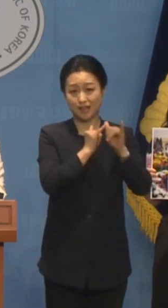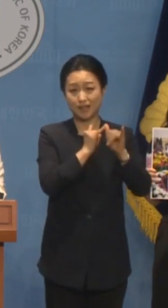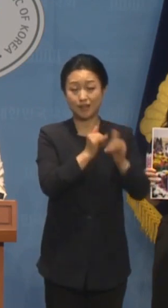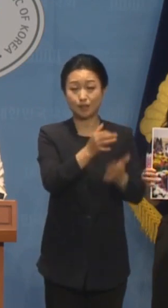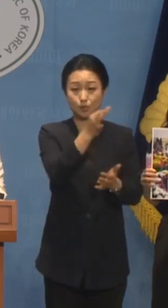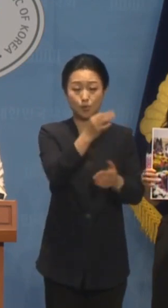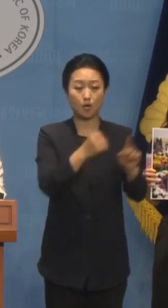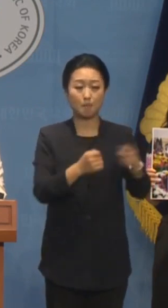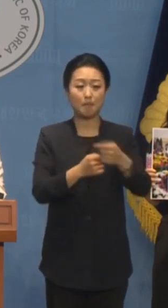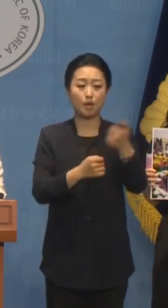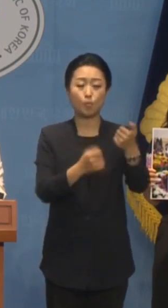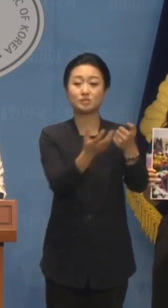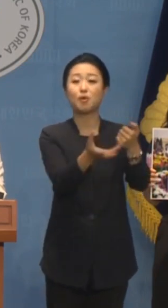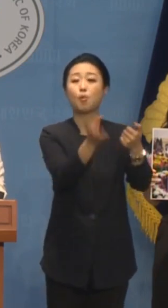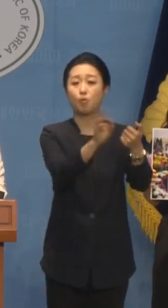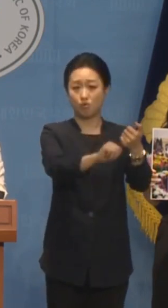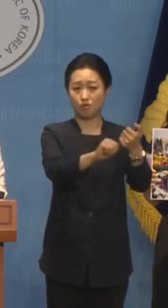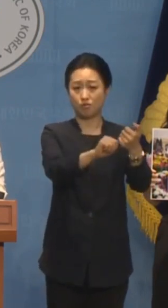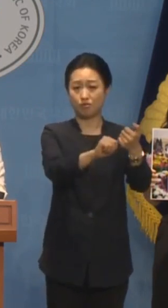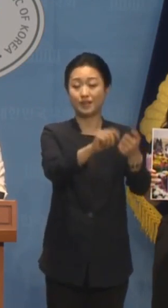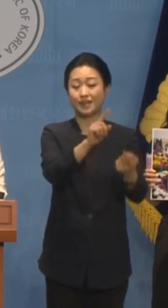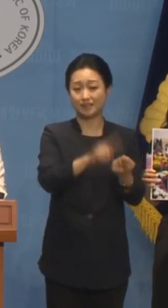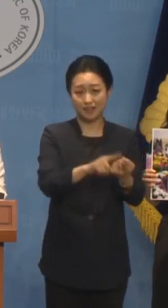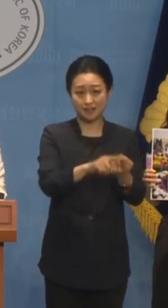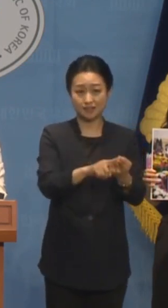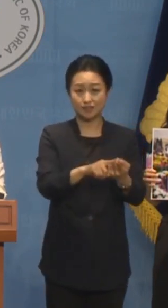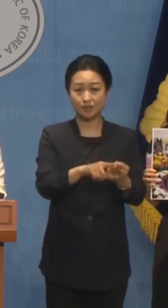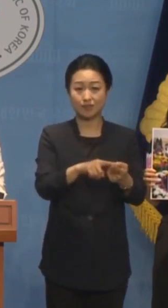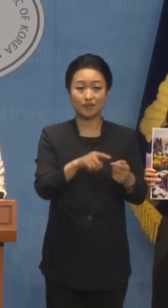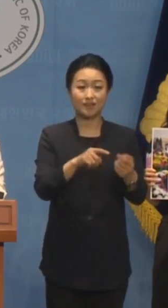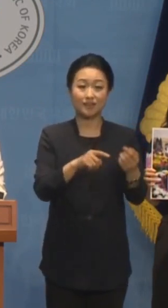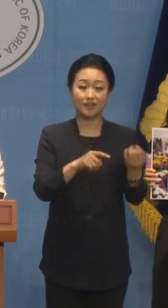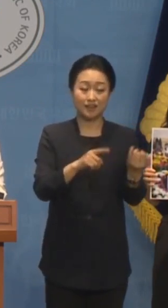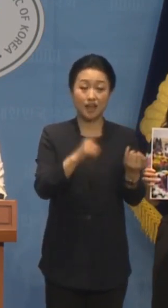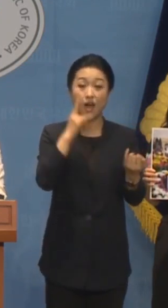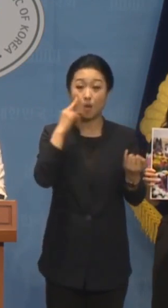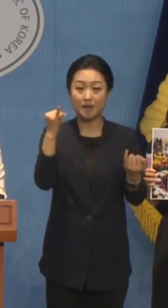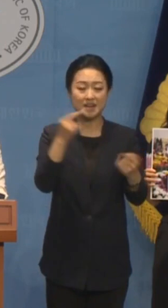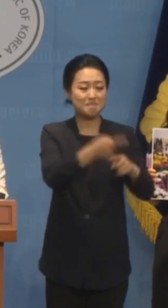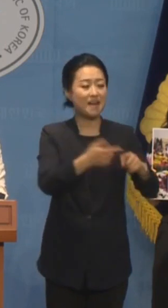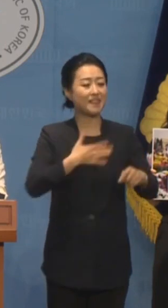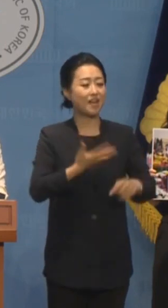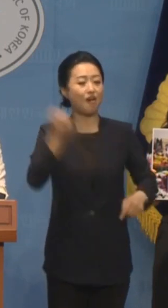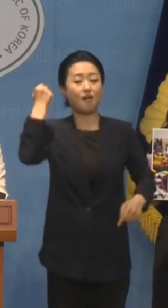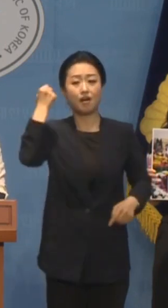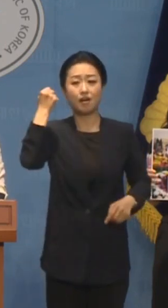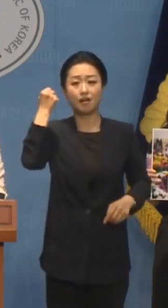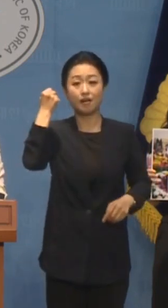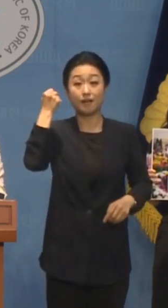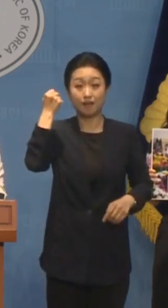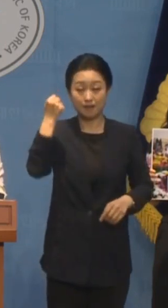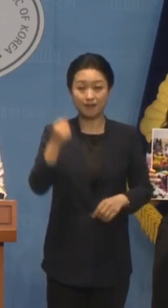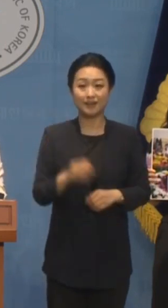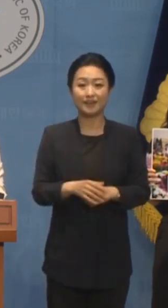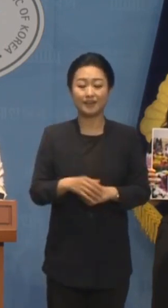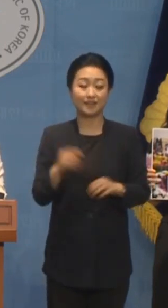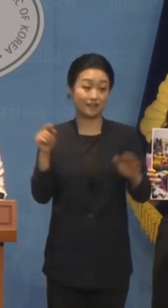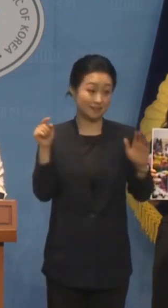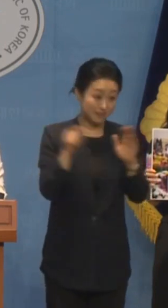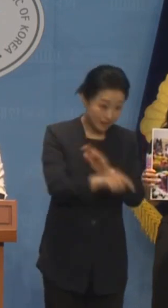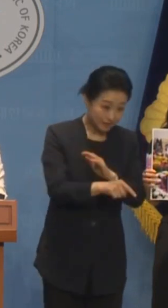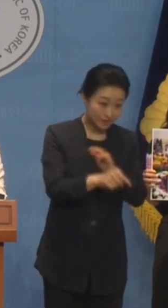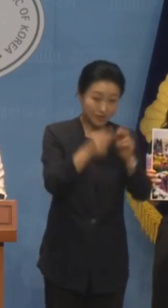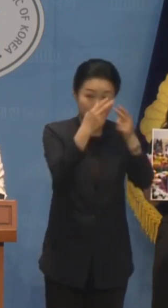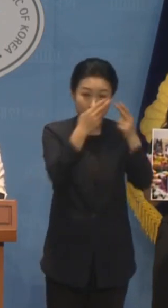돈 150억에 대해서 구하라 엄마가 그 돈의 반은 내 거야 라고 장례식장에